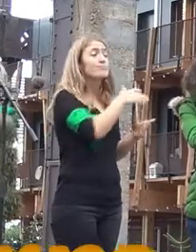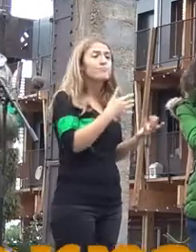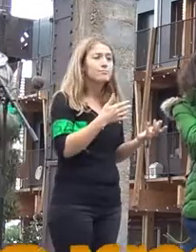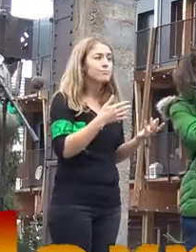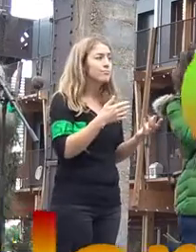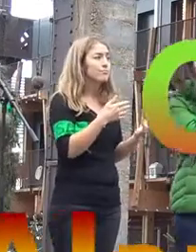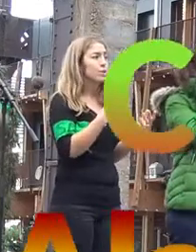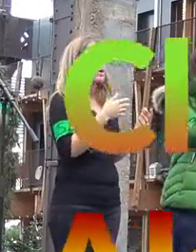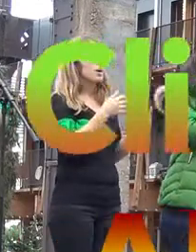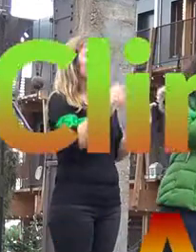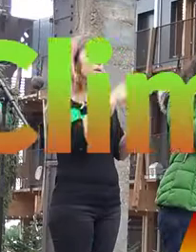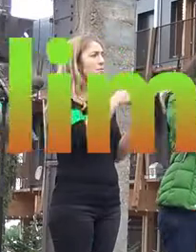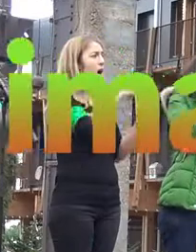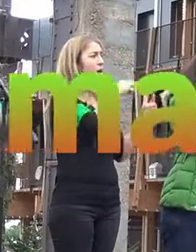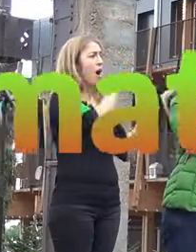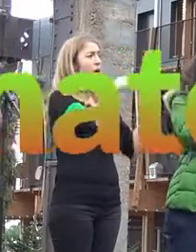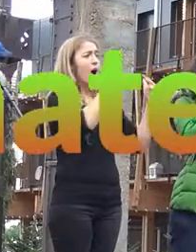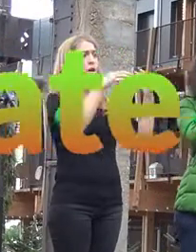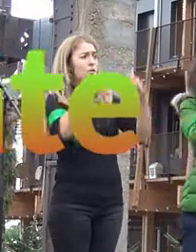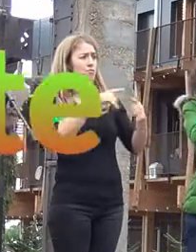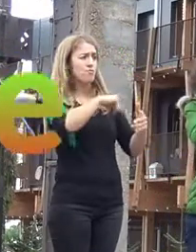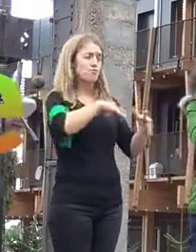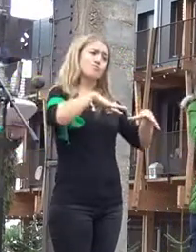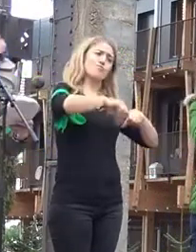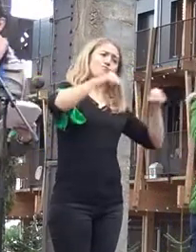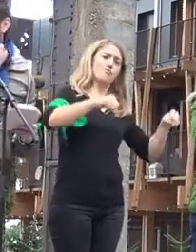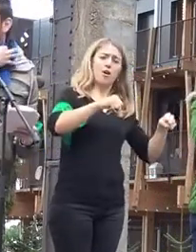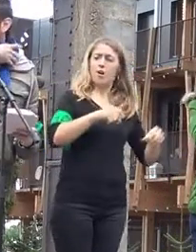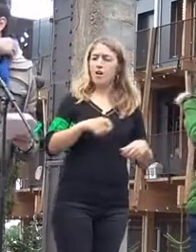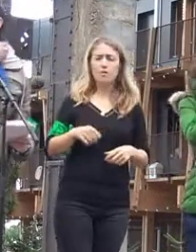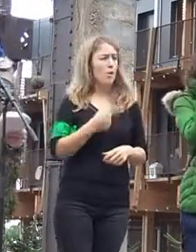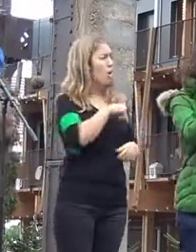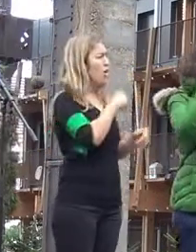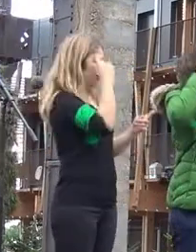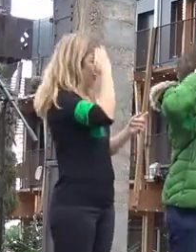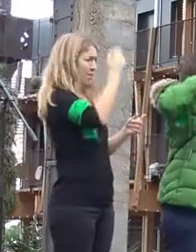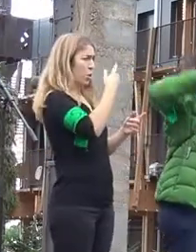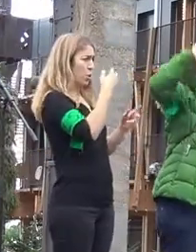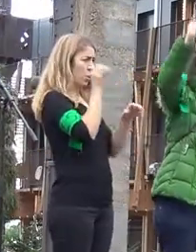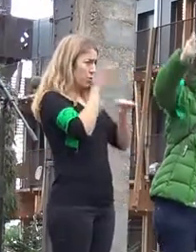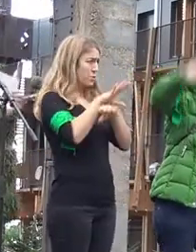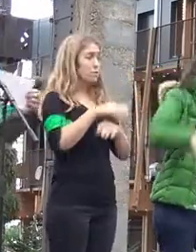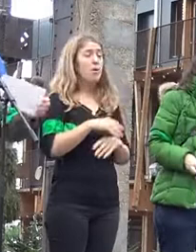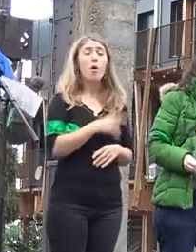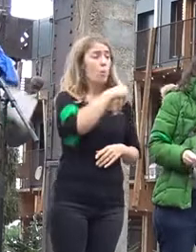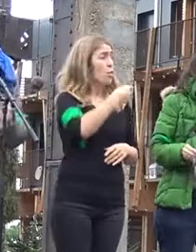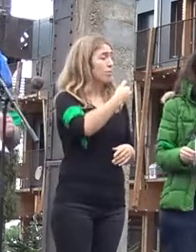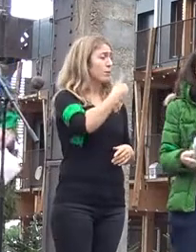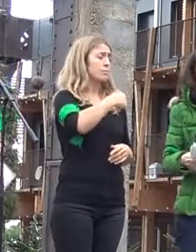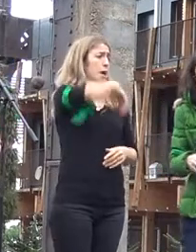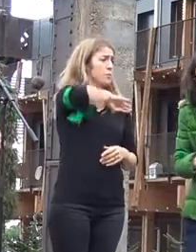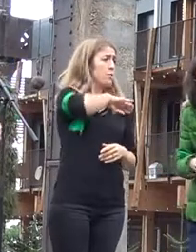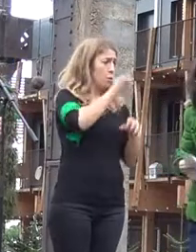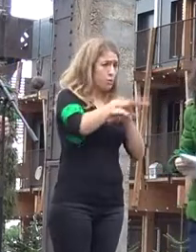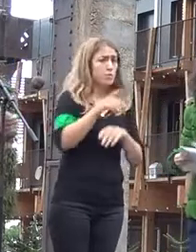personne beaucoup trop influente au pouvoir excessif. Refuse de changer de paradigme. Refuse de prendre leurs responsabilités.